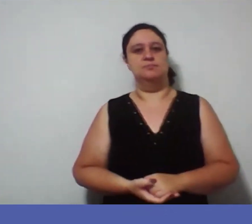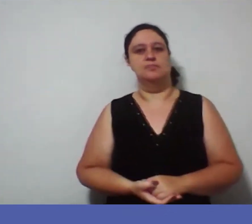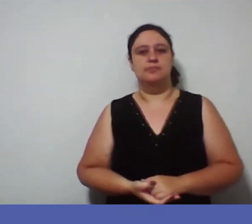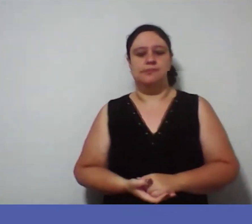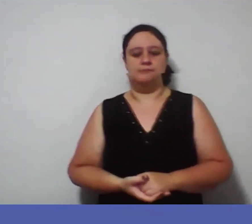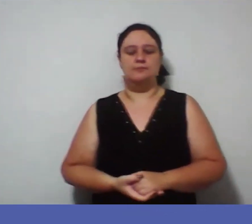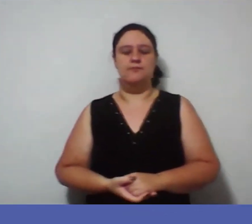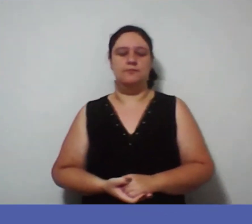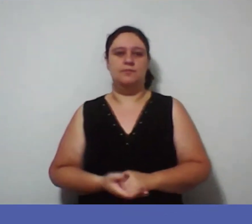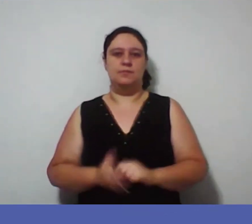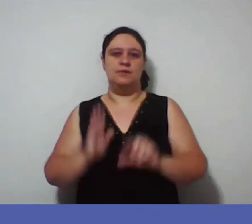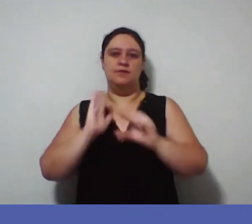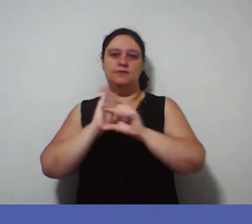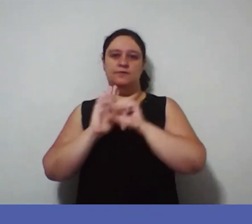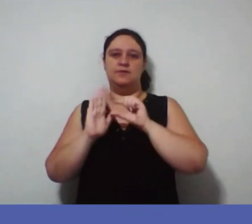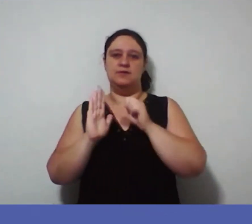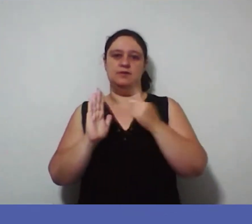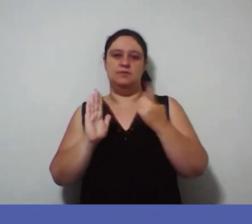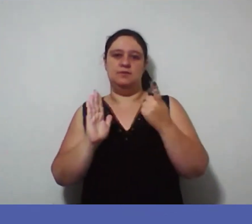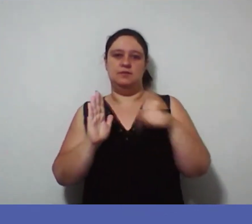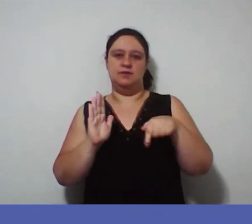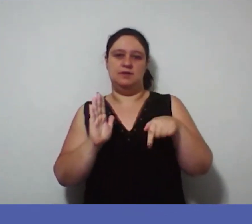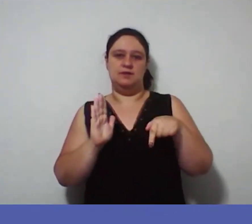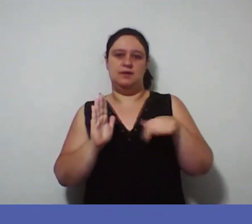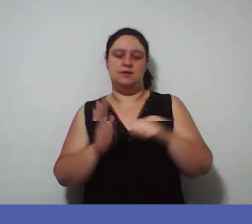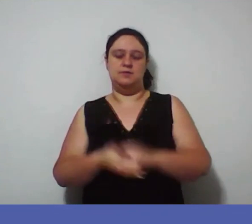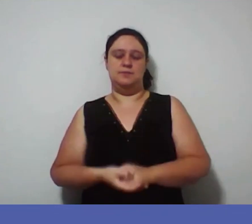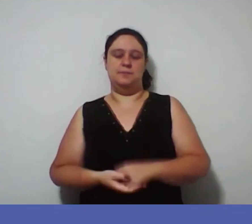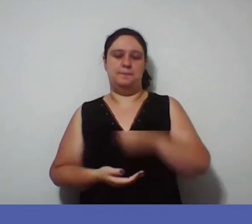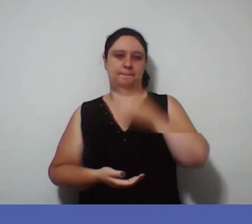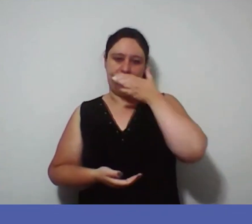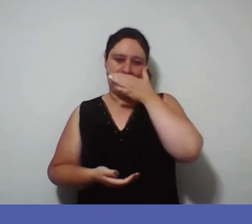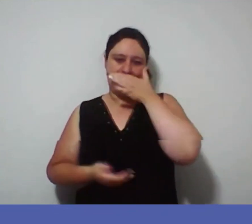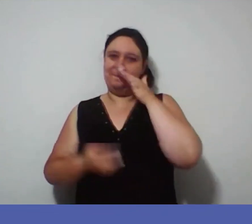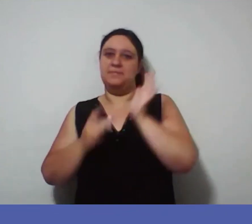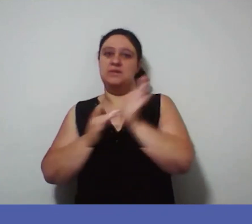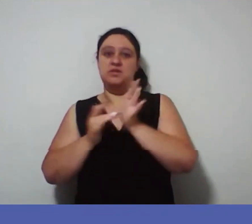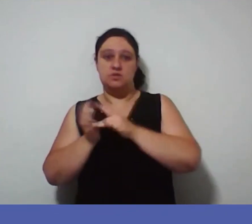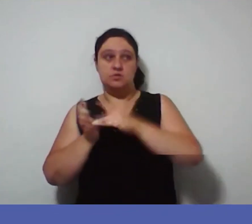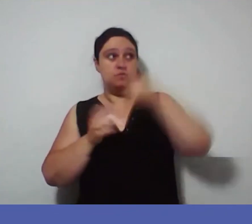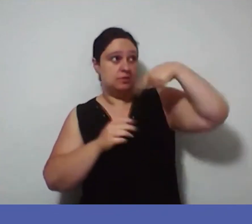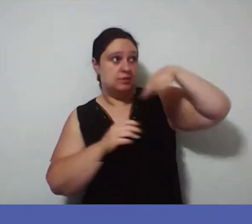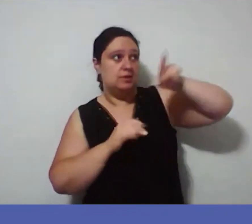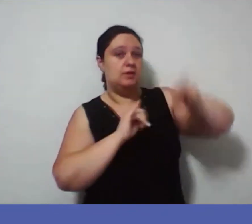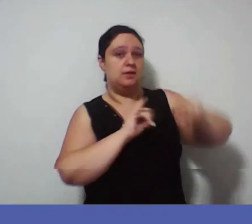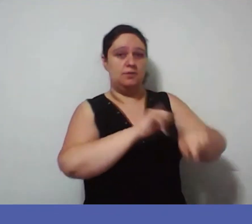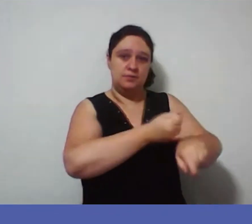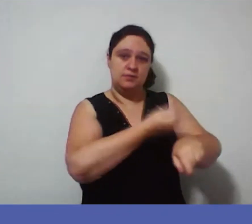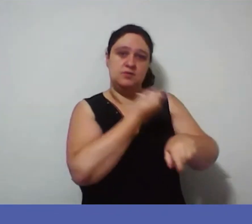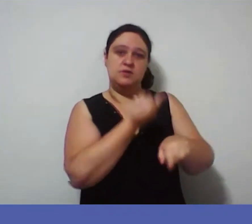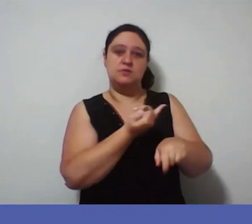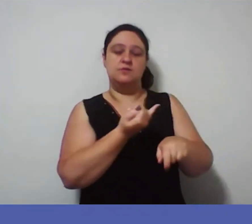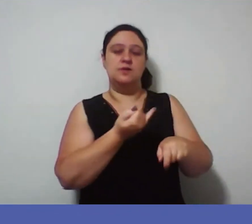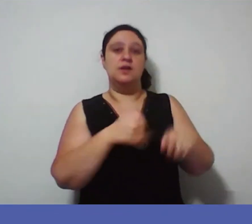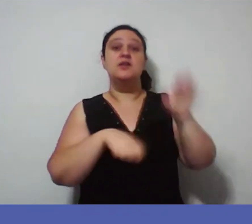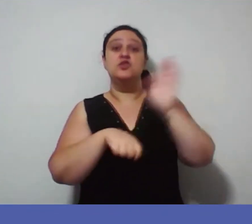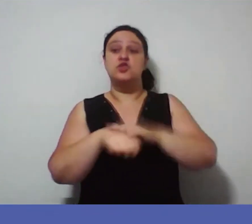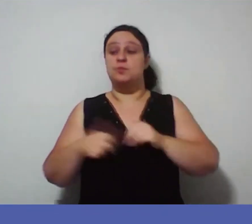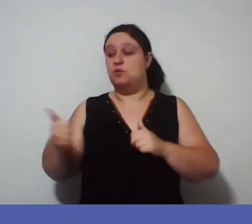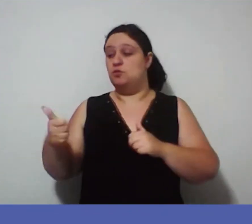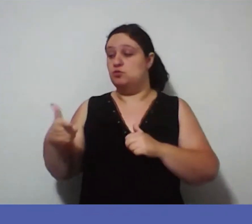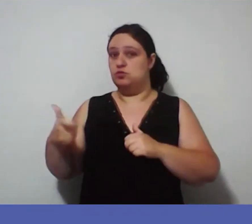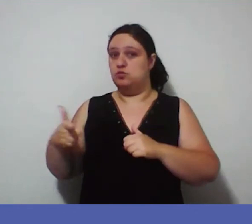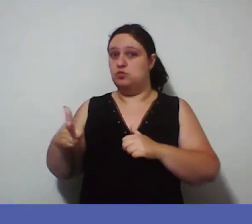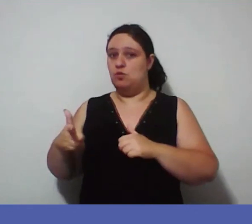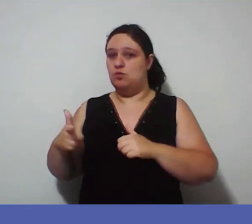Versículo 17. Estando Jesus para subir a Jerusalém, chamou à parte os 12 e em caminho lhes disse: eis